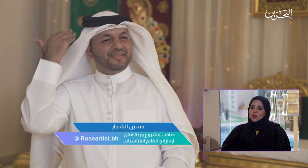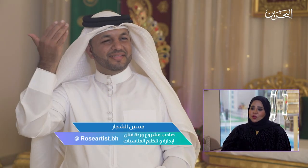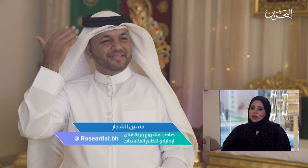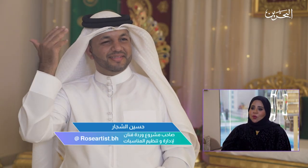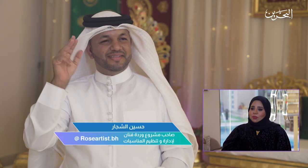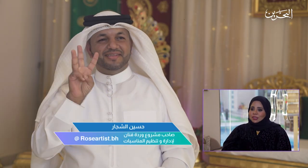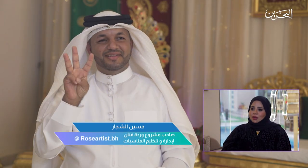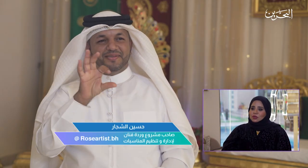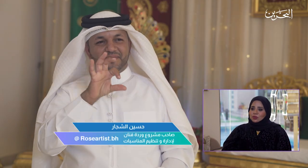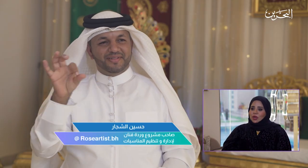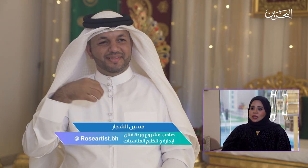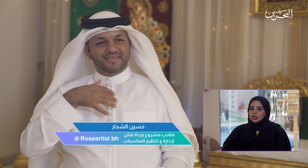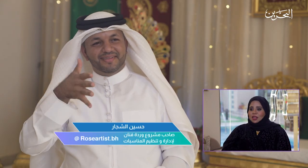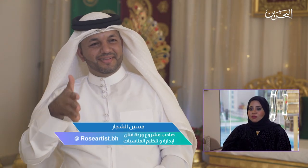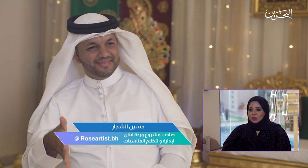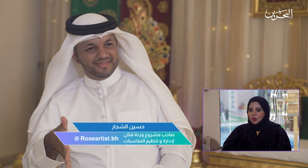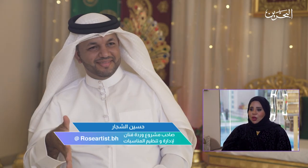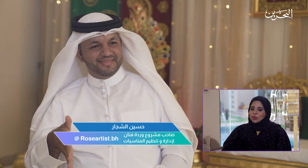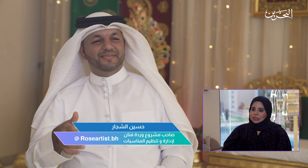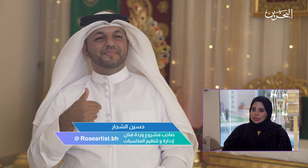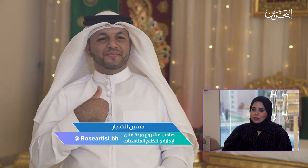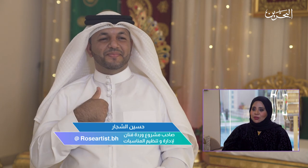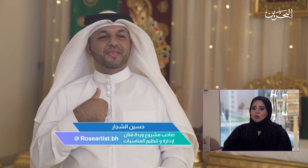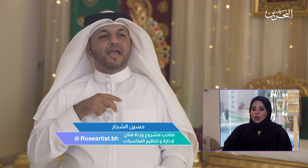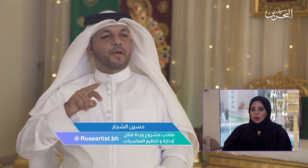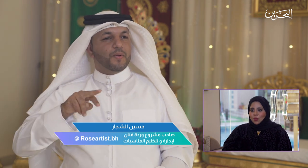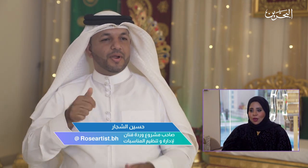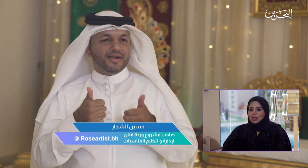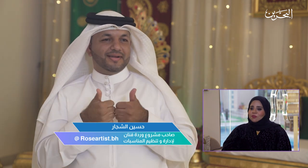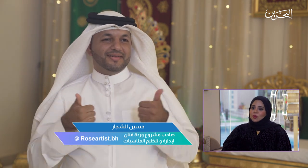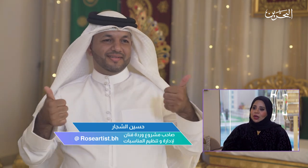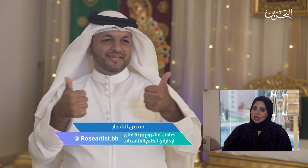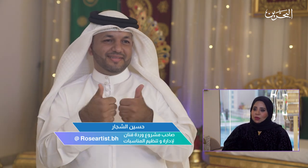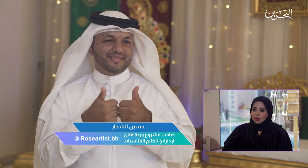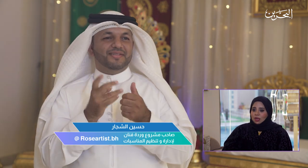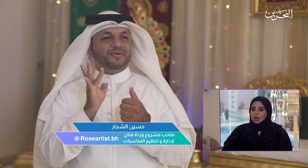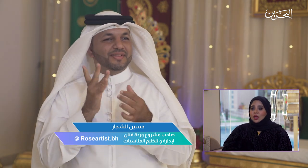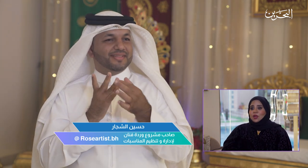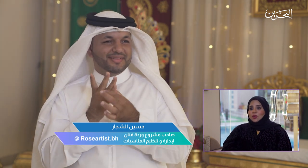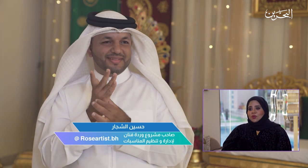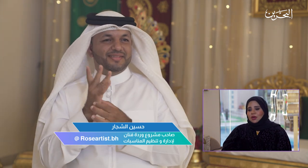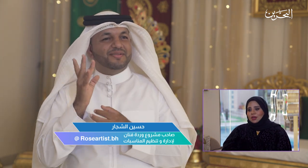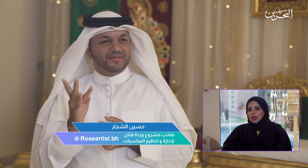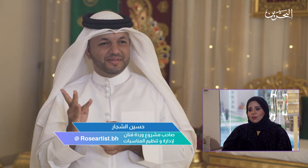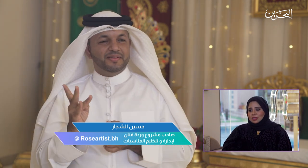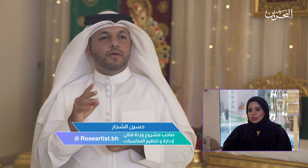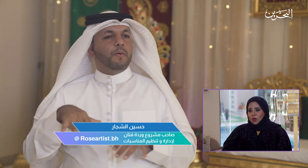يقول إنه هو بدأ مشروعه سنة 1993 يوم كان هو في مرحلة المراهقة. يقول كان في